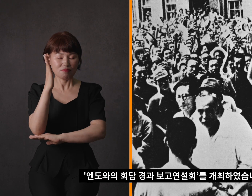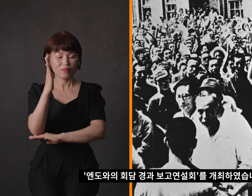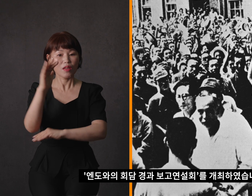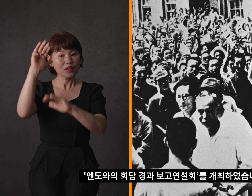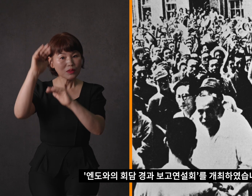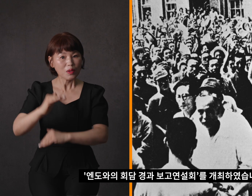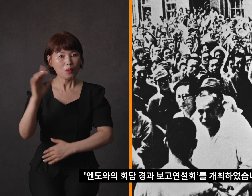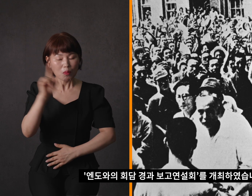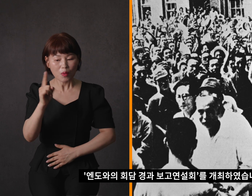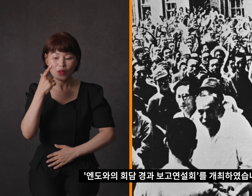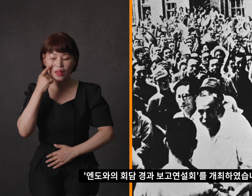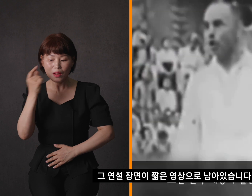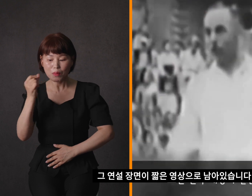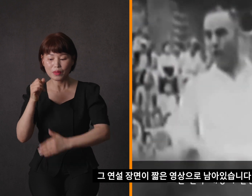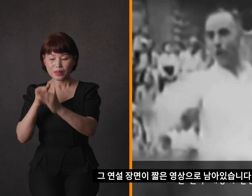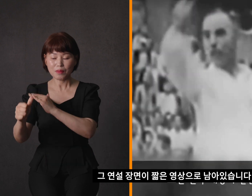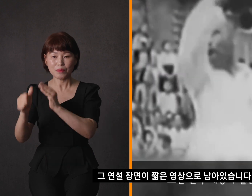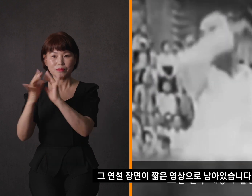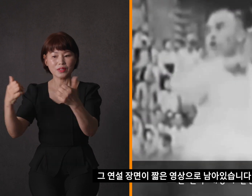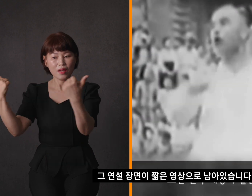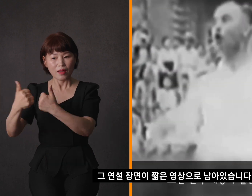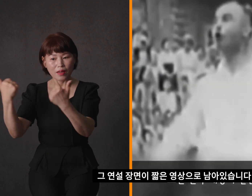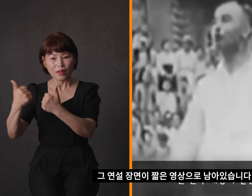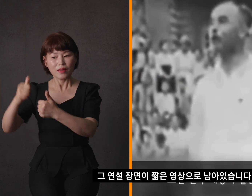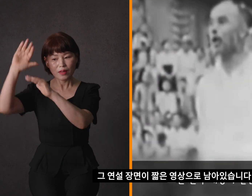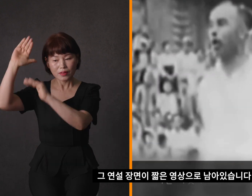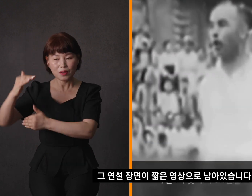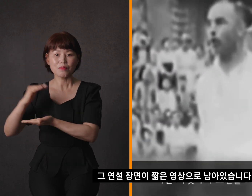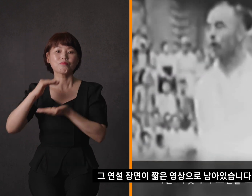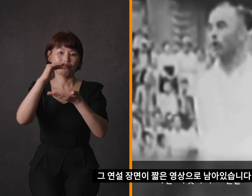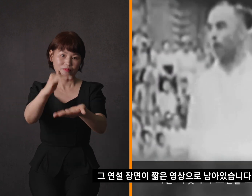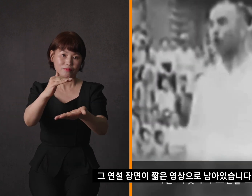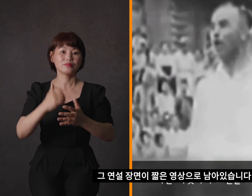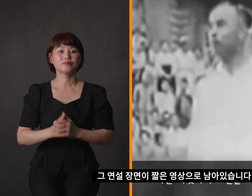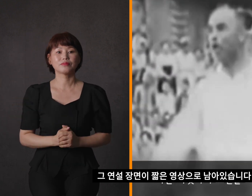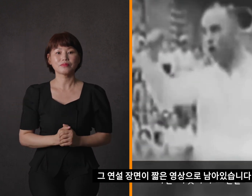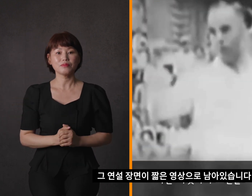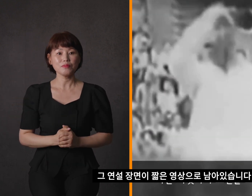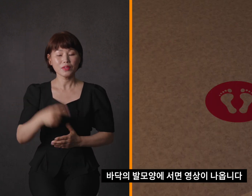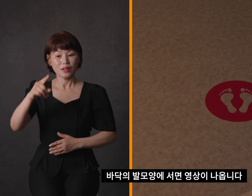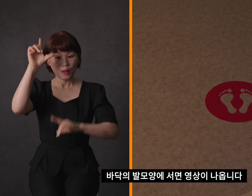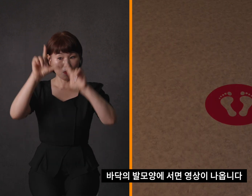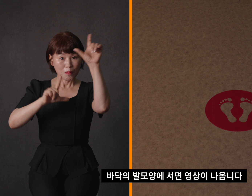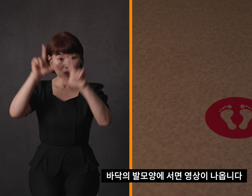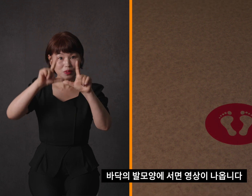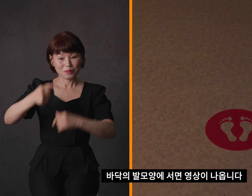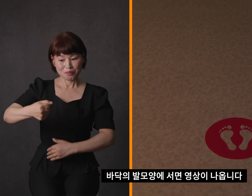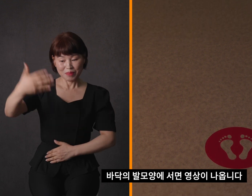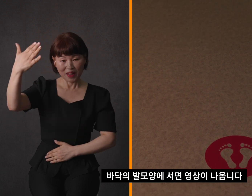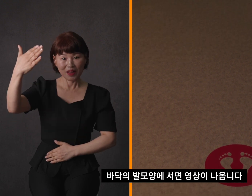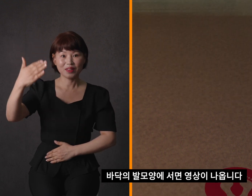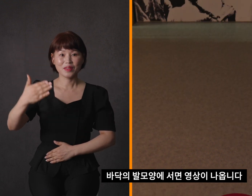연설회를 개최하였습니다. 그 연설 장면이 짧은 영상으로 남아 있습니다. 바닥에 발